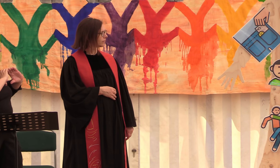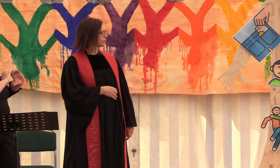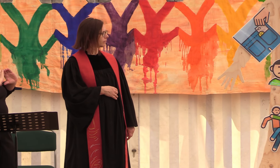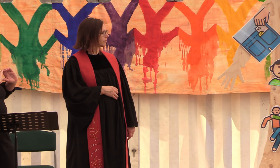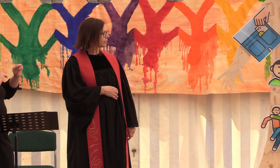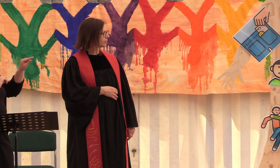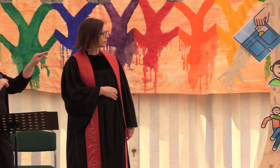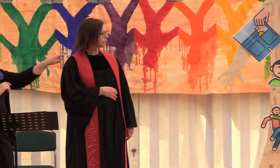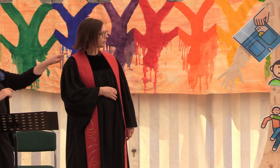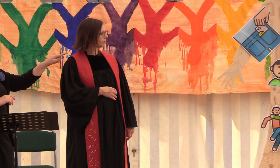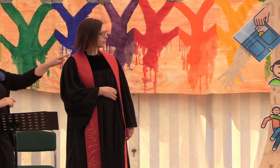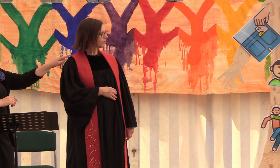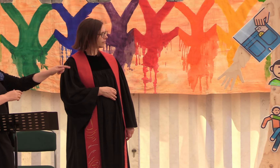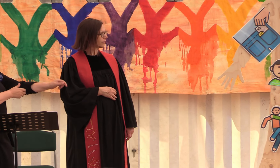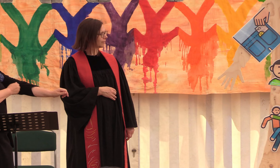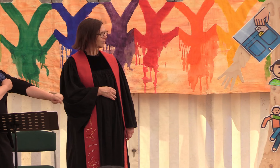und wir brauchen ein Herz.